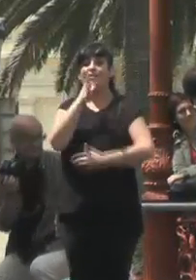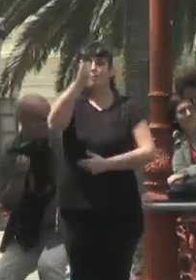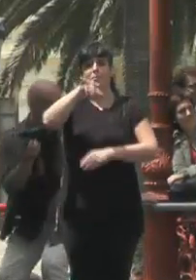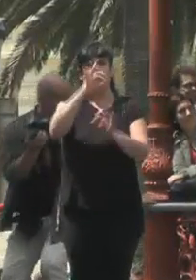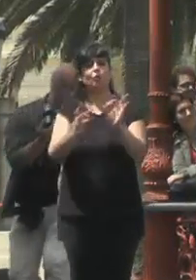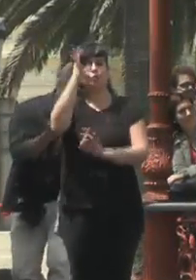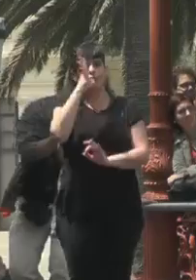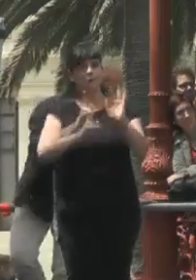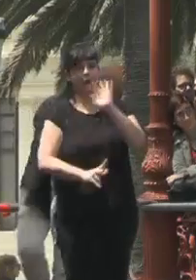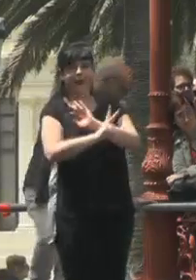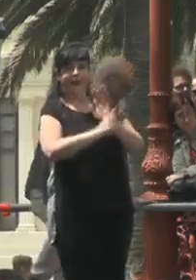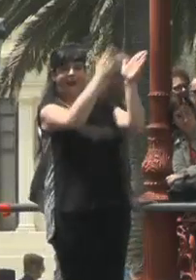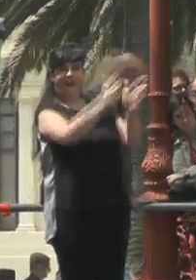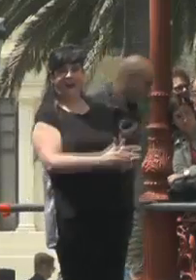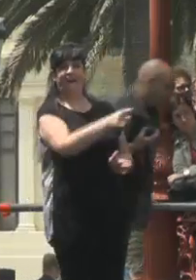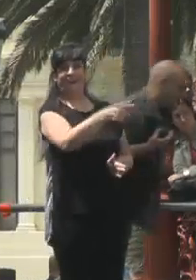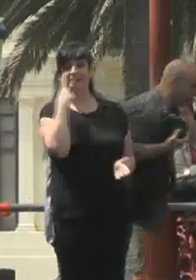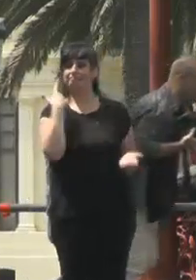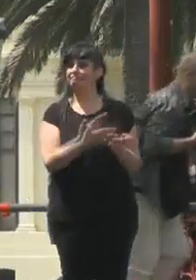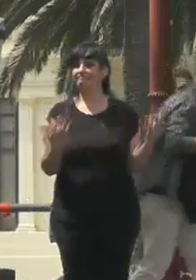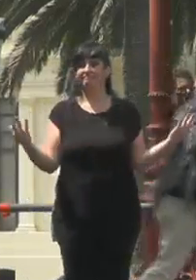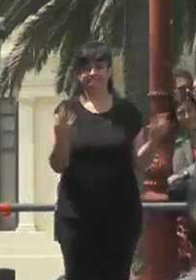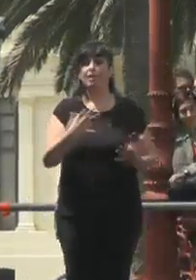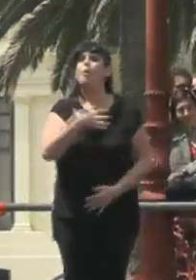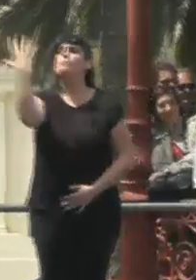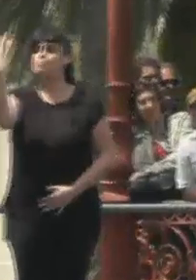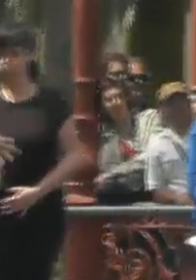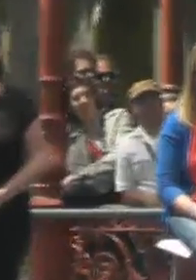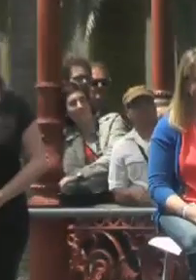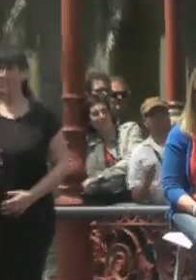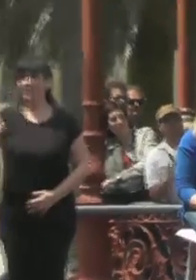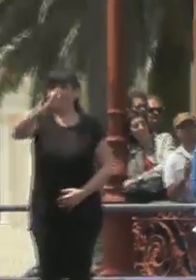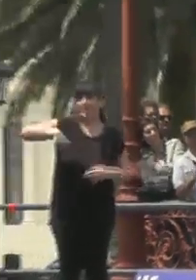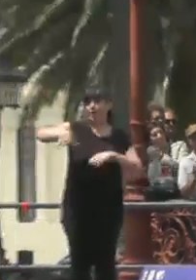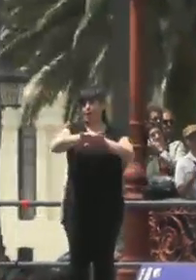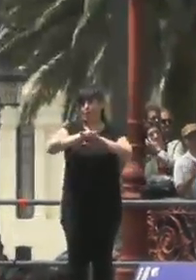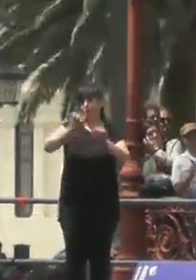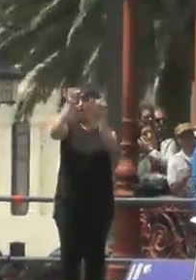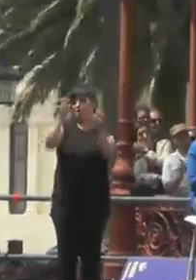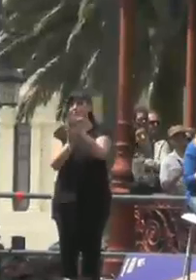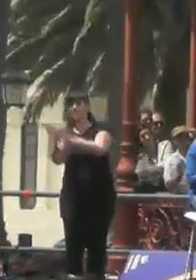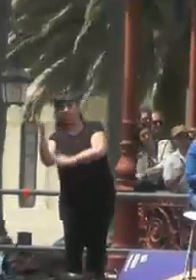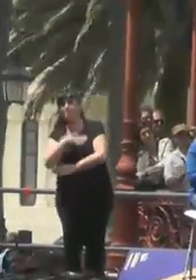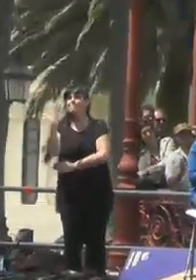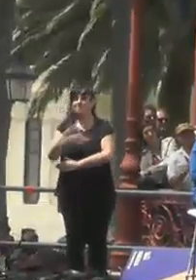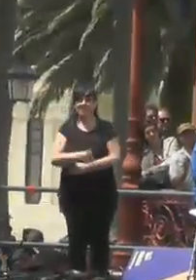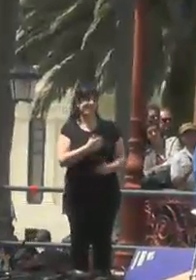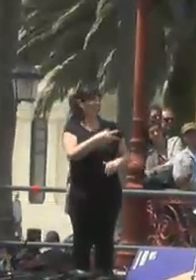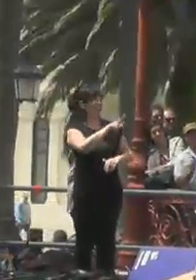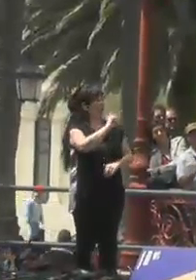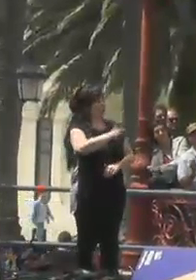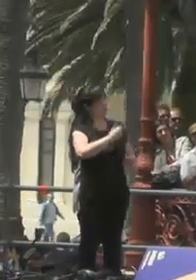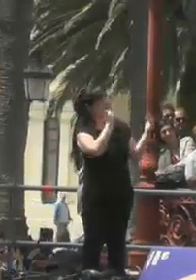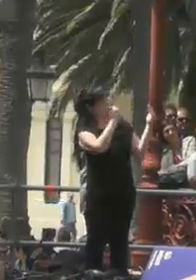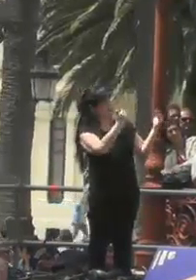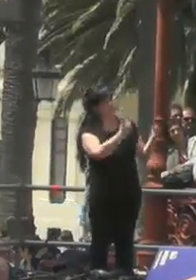por este alcalde que nos está demostrando que sí podemos gobernar doutra maneira. Grazas, Xulio.